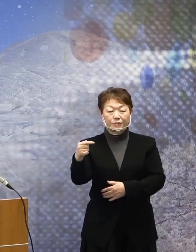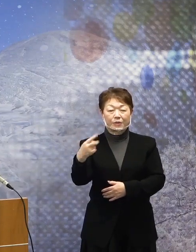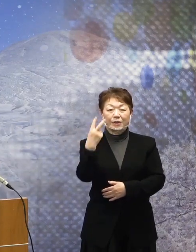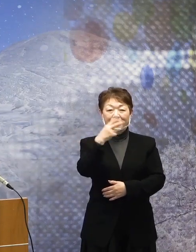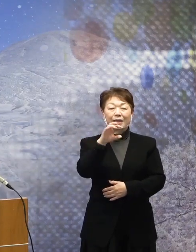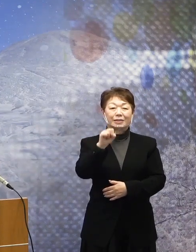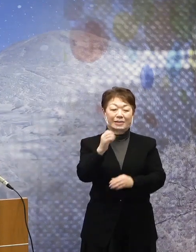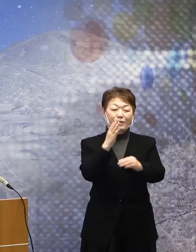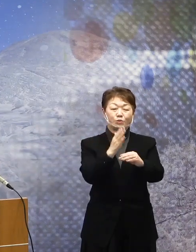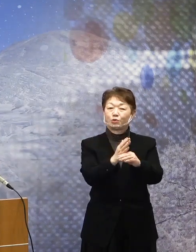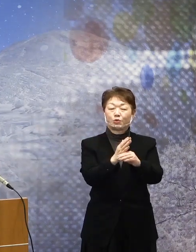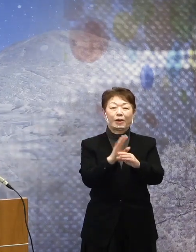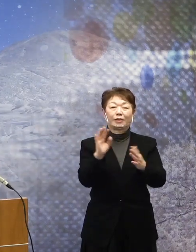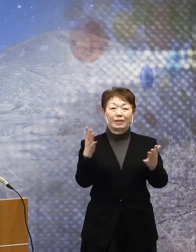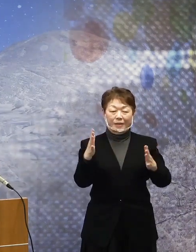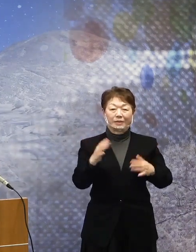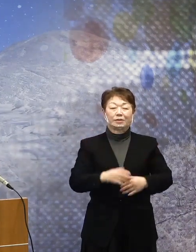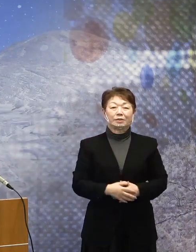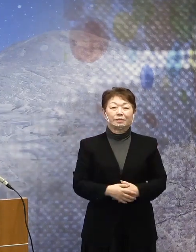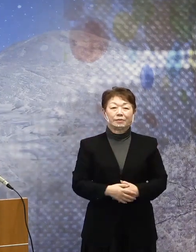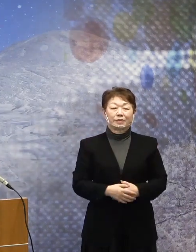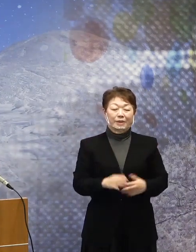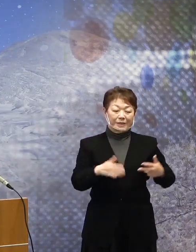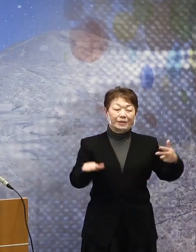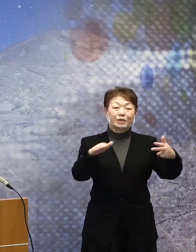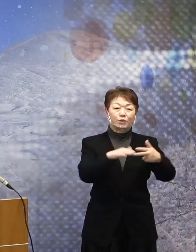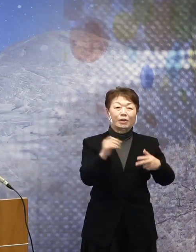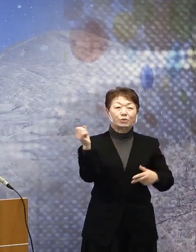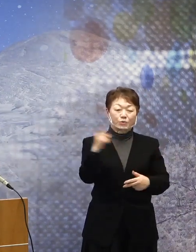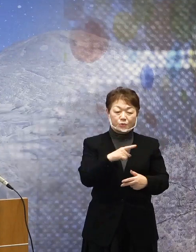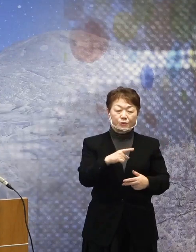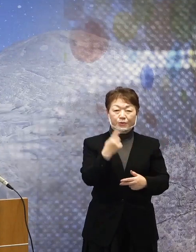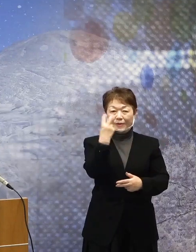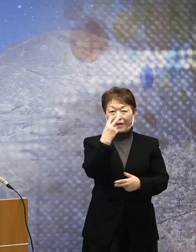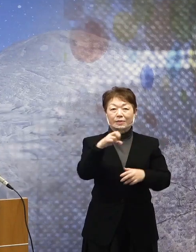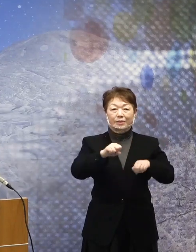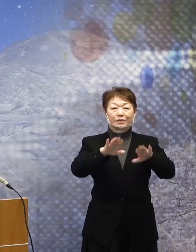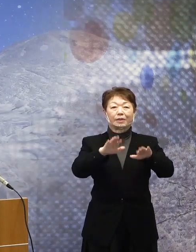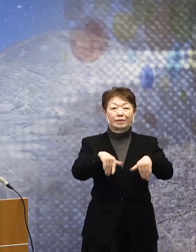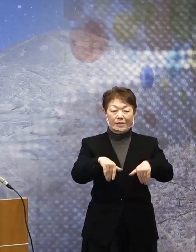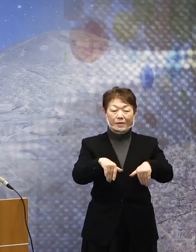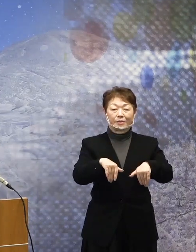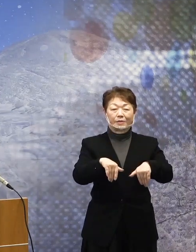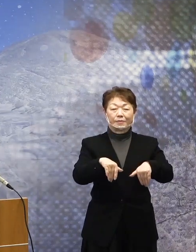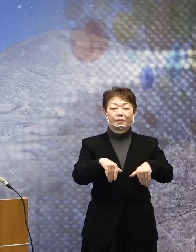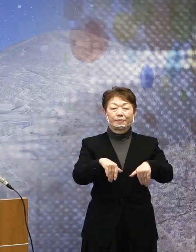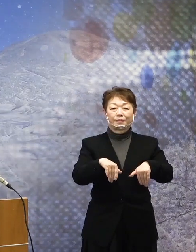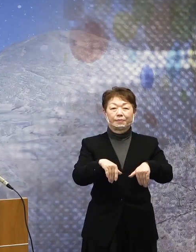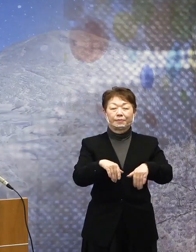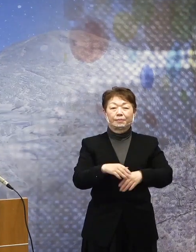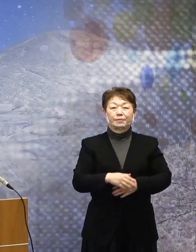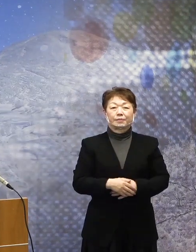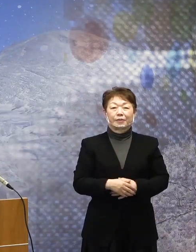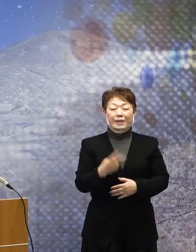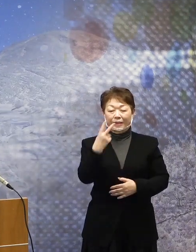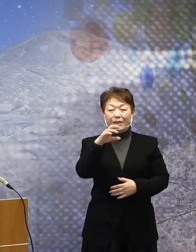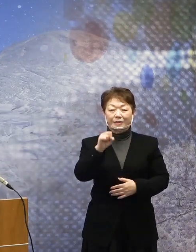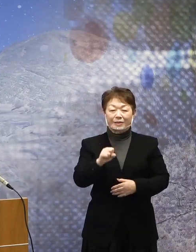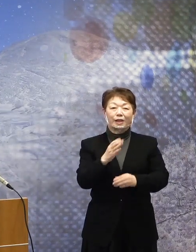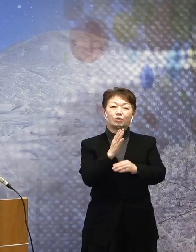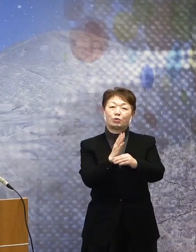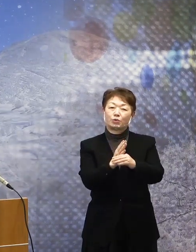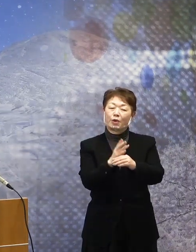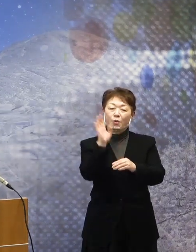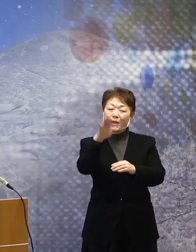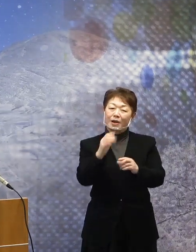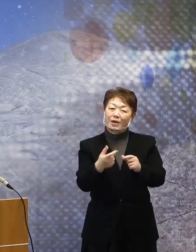検査中という方はいません。施設ですので速やかに検査したということもあって、いわゆるそこで一旦まだ検査中でこ